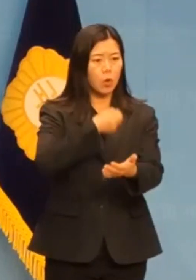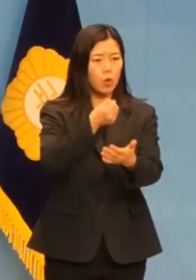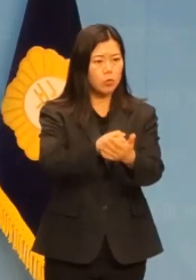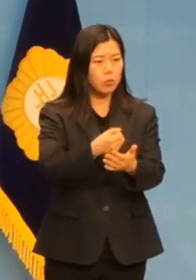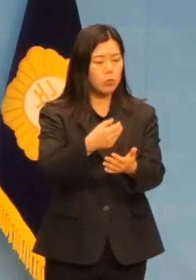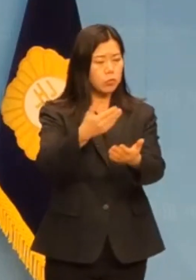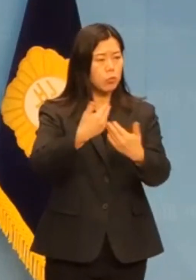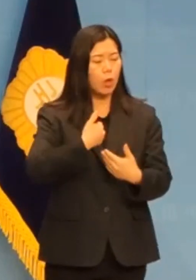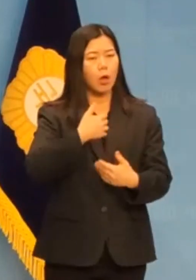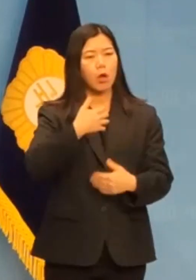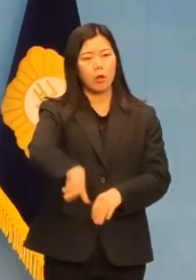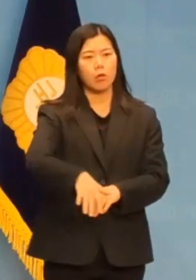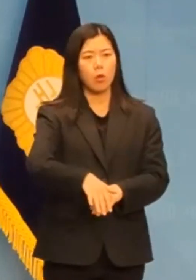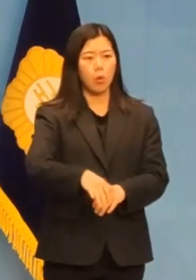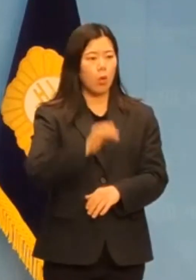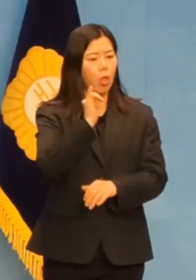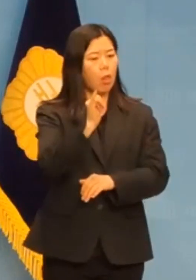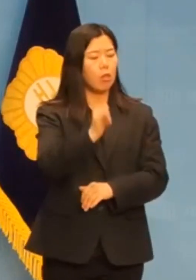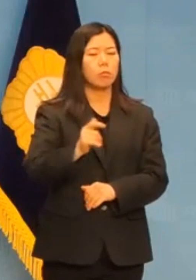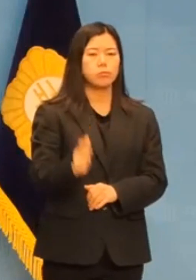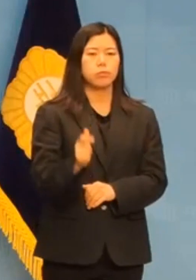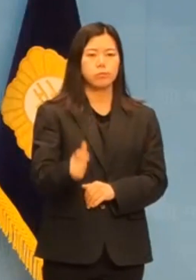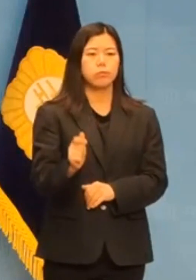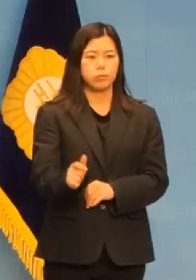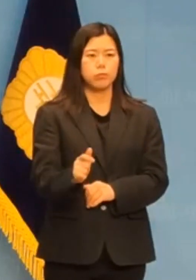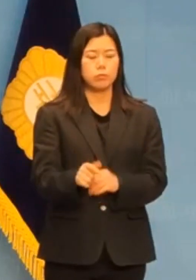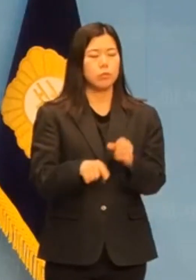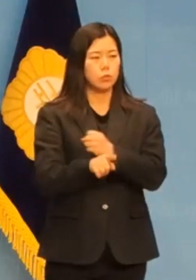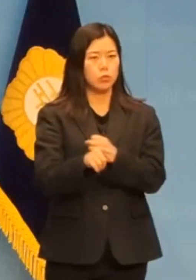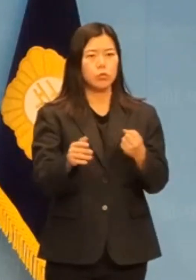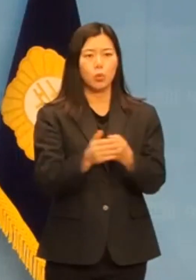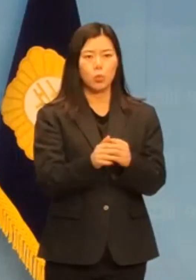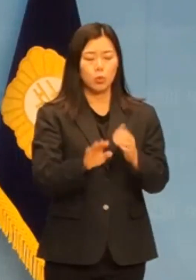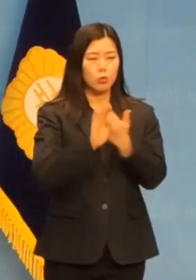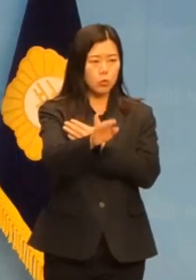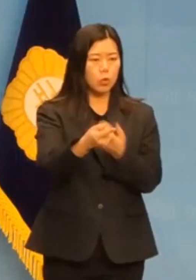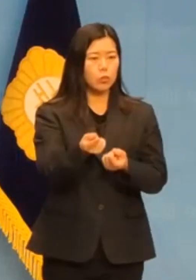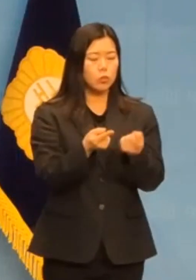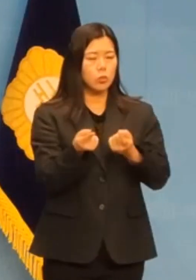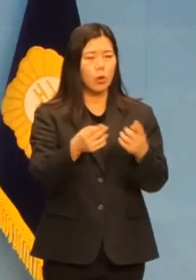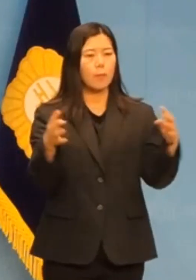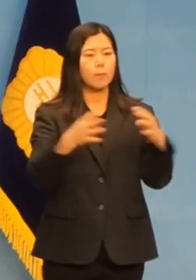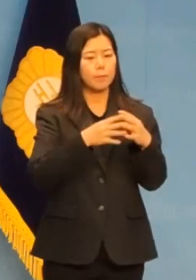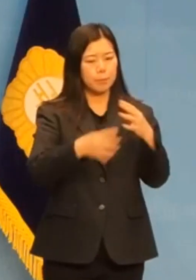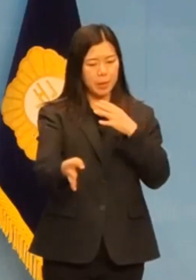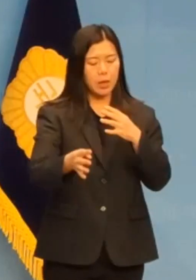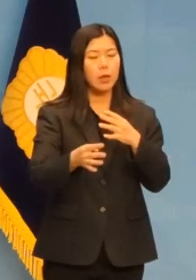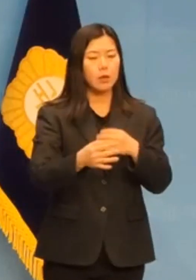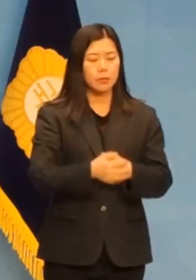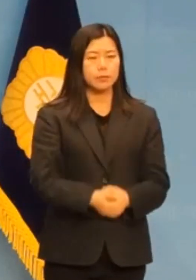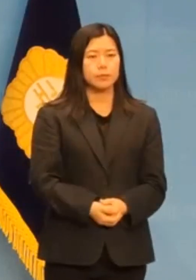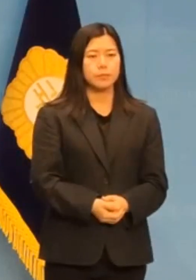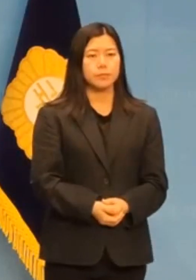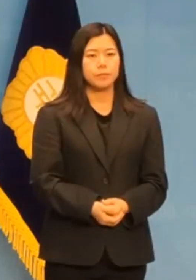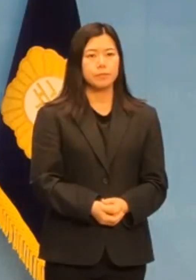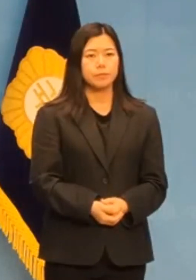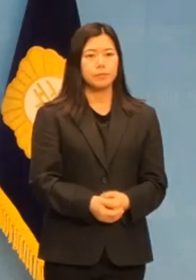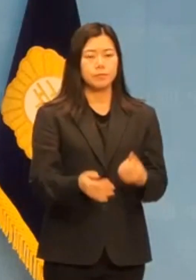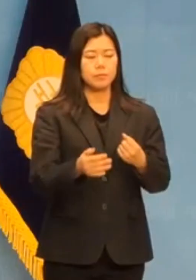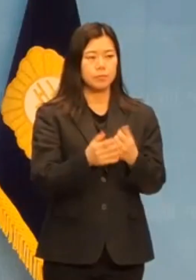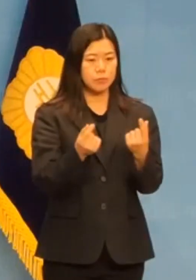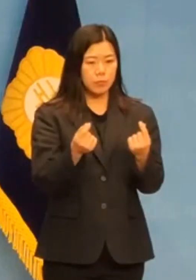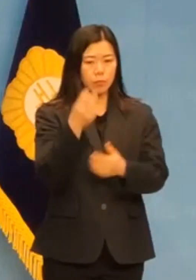송달받지 않고 연락 또한 두절되었다는 사유로 이후 조정 불성립 결정이 재차 내려졌습니다.